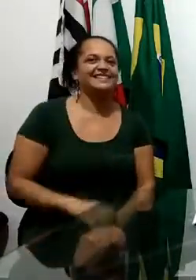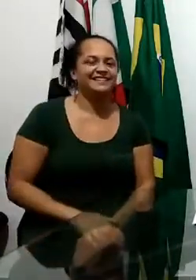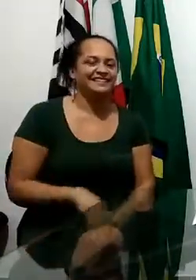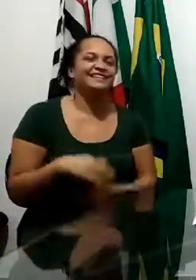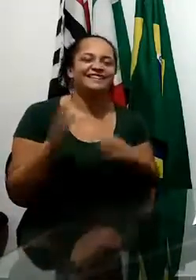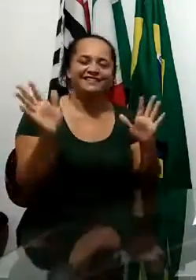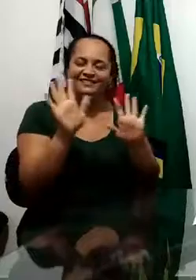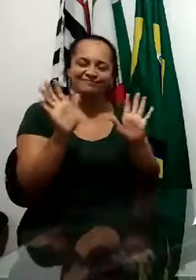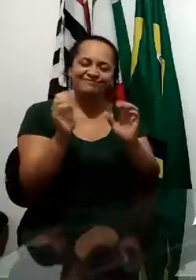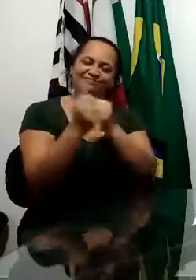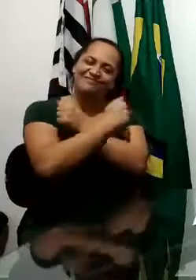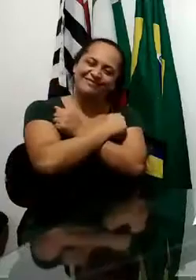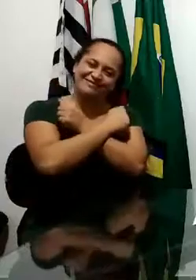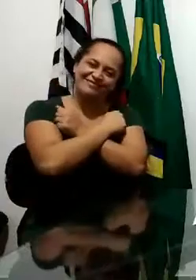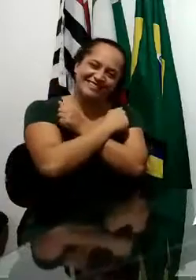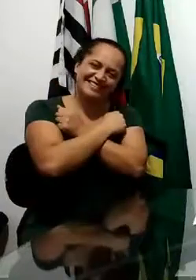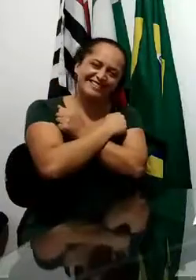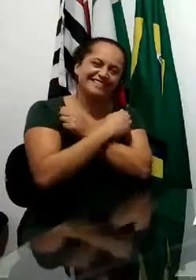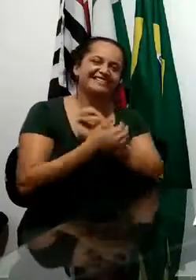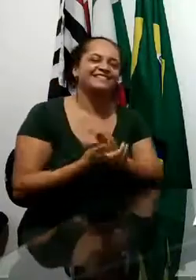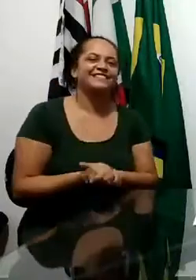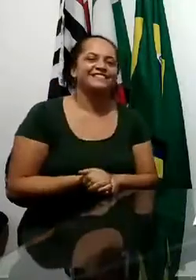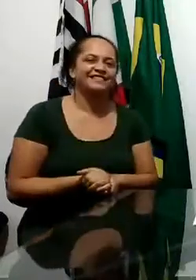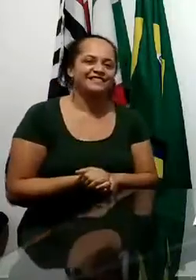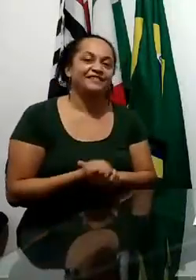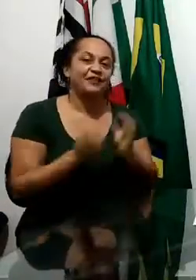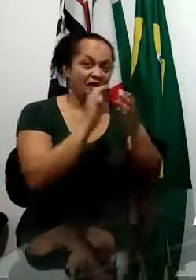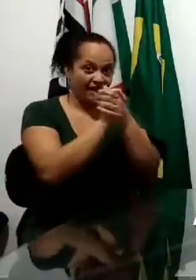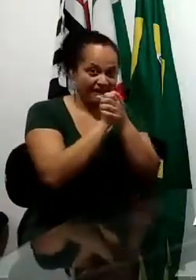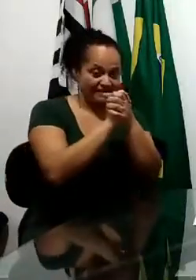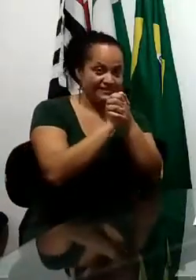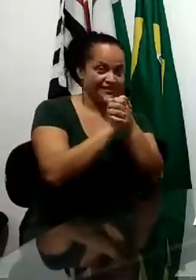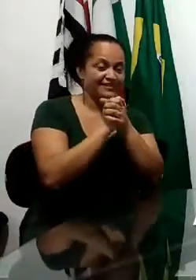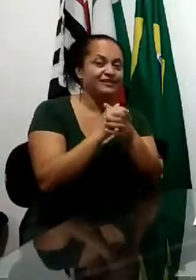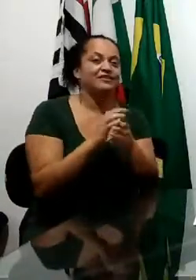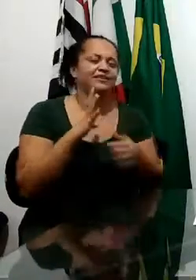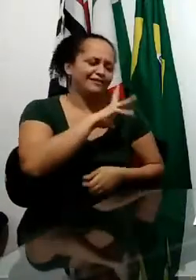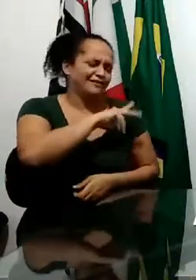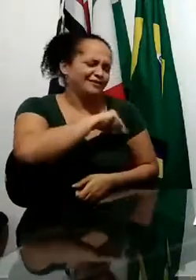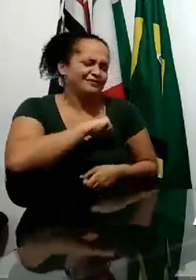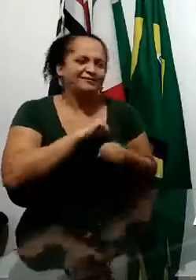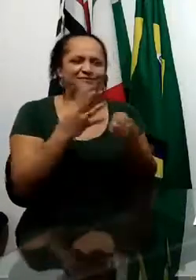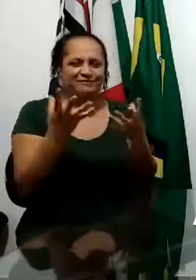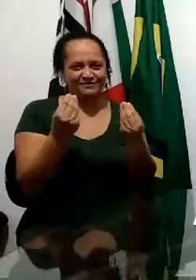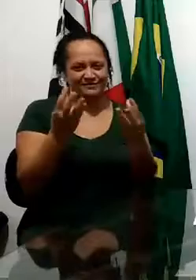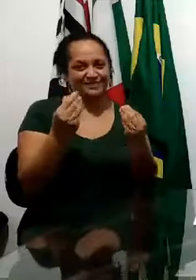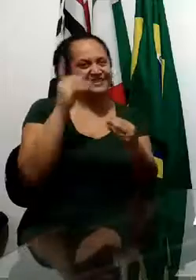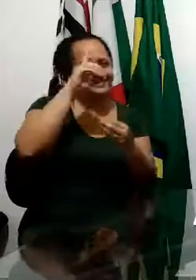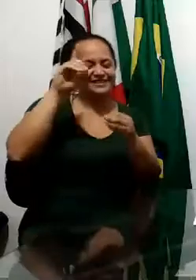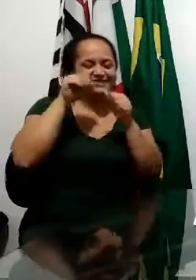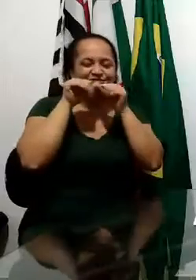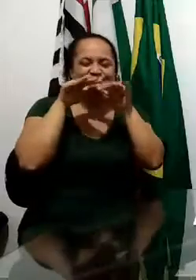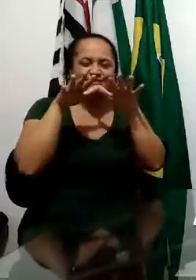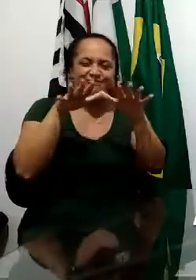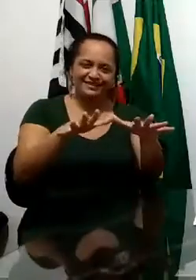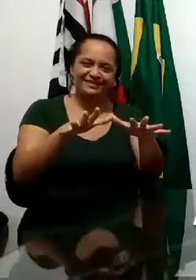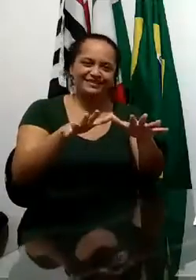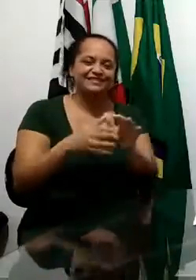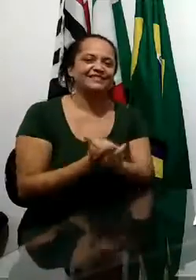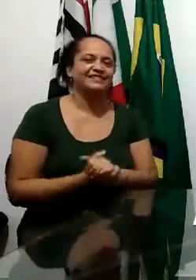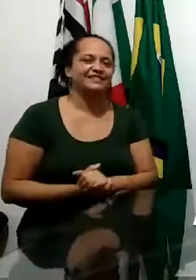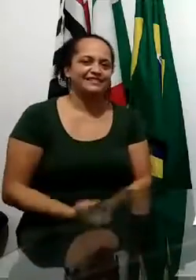Um abraço, Ieda e Lamartine, um casal que a gente ama muito. E que Deus abençoe vocês grandemente,